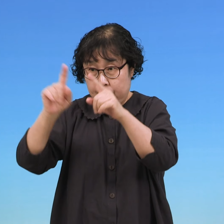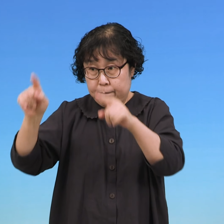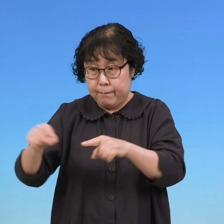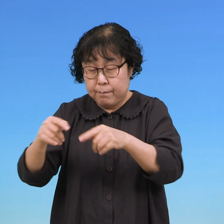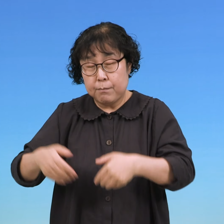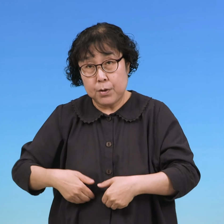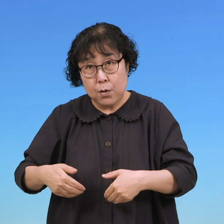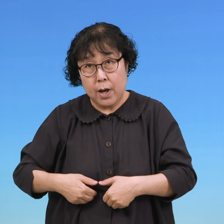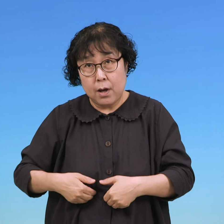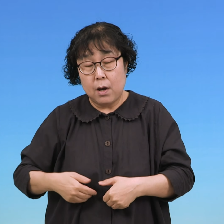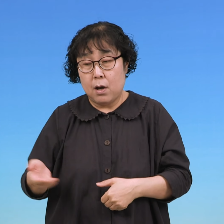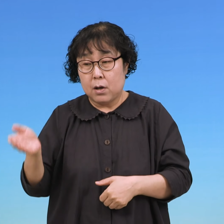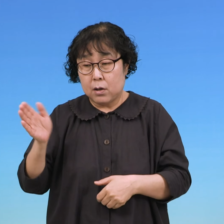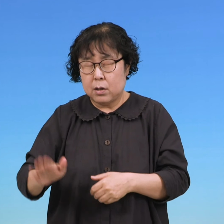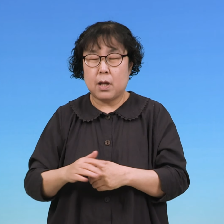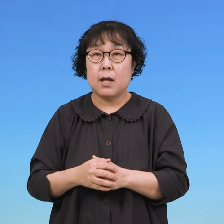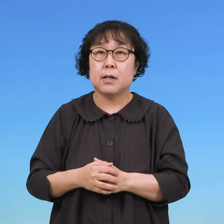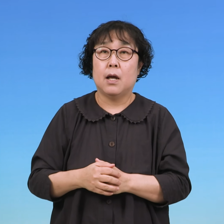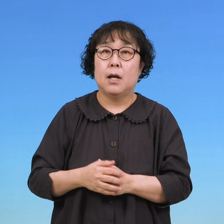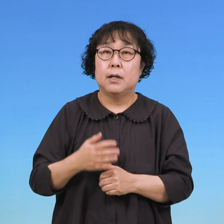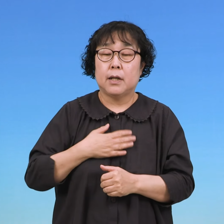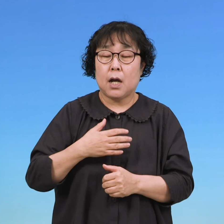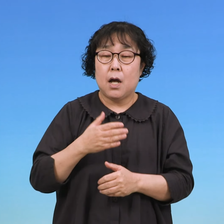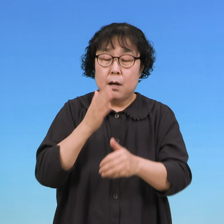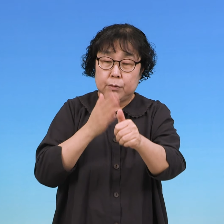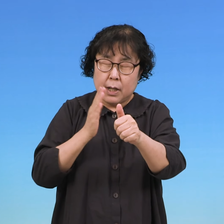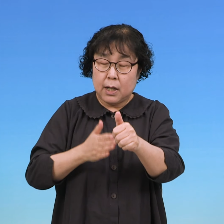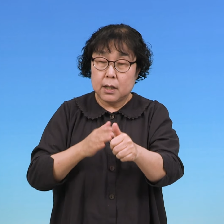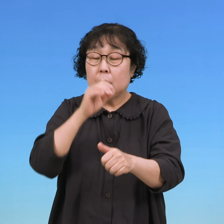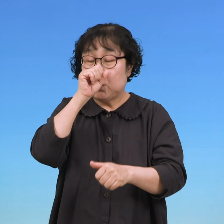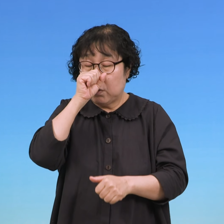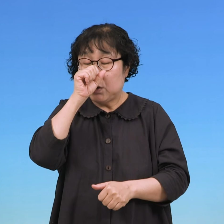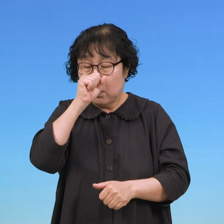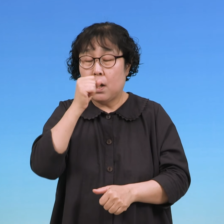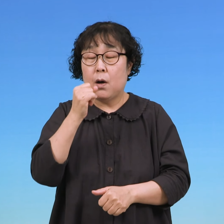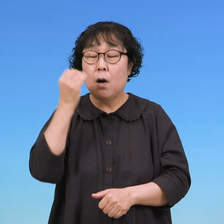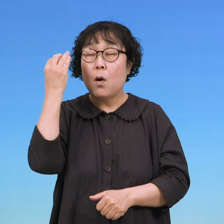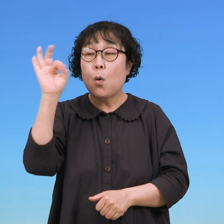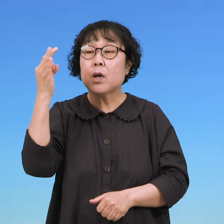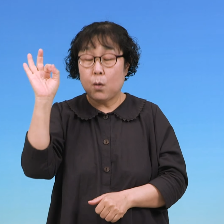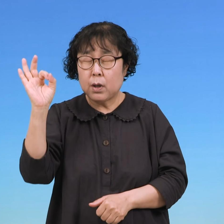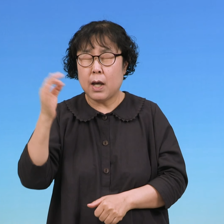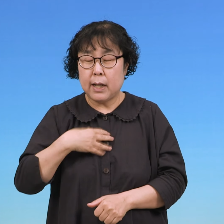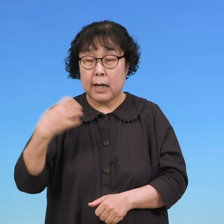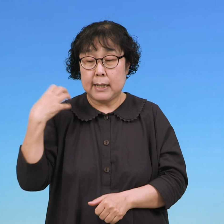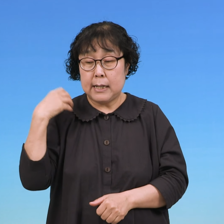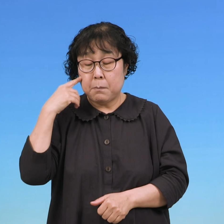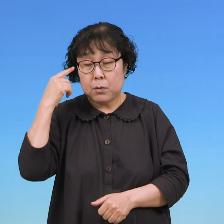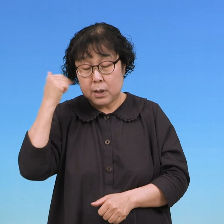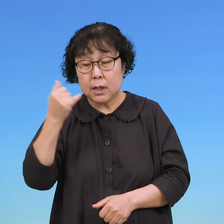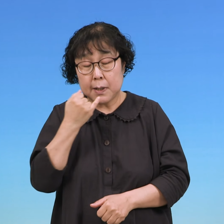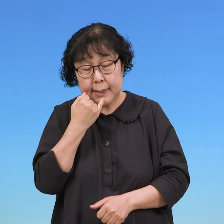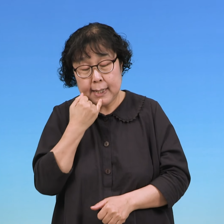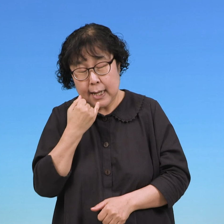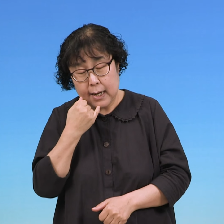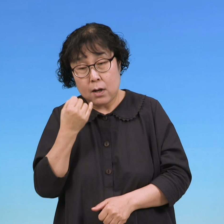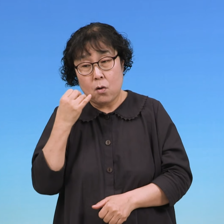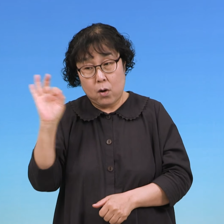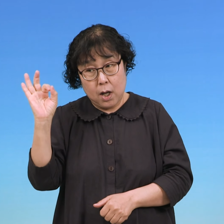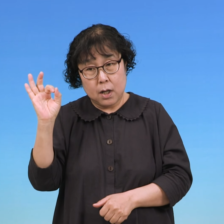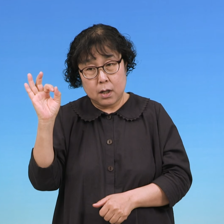건 들었지만 그래도 뭐 이후에 어떻게 되는지 모르는데 부탁을 하니까 흔쾌히 아 당연히 내가 써야지 내가 담임 목사인데.